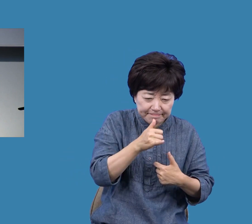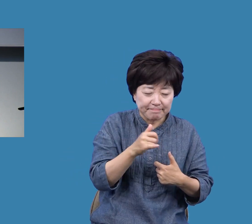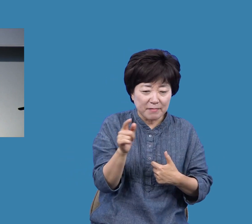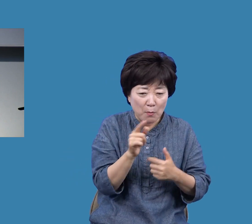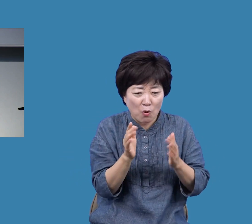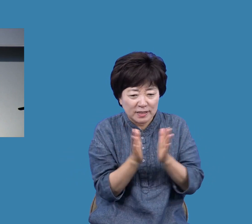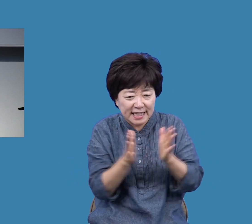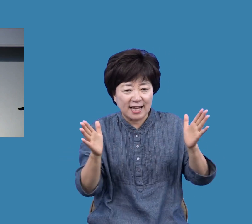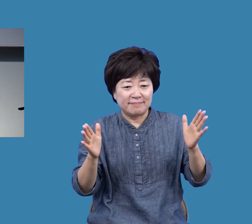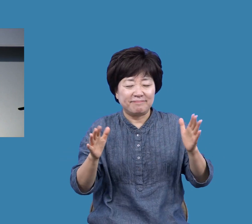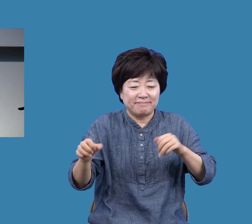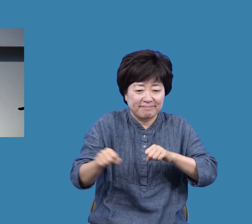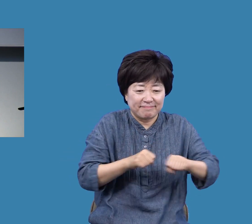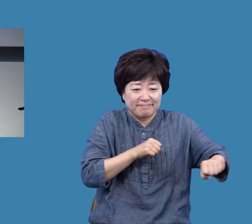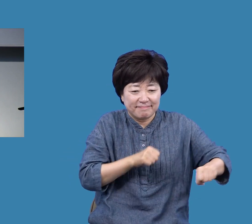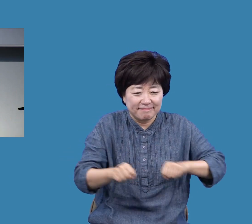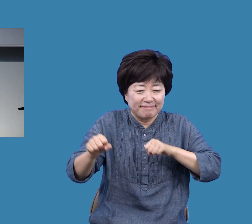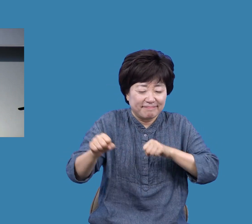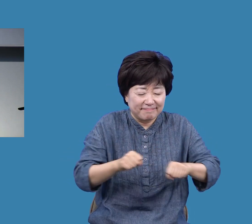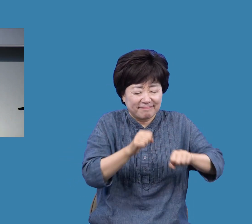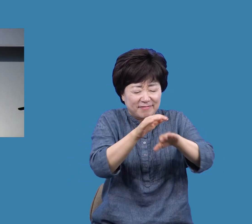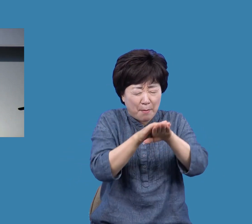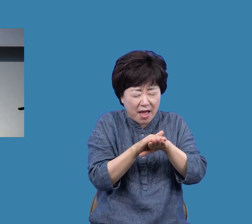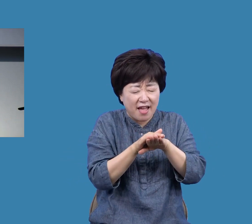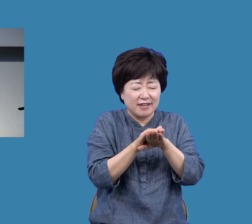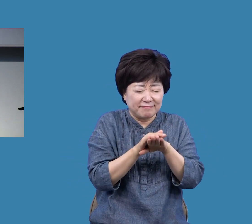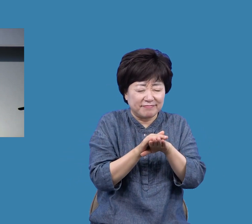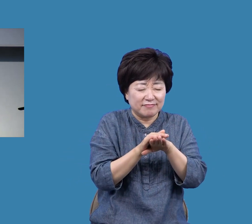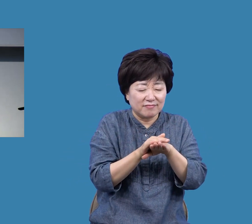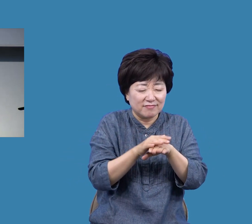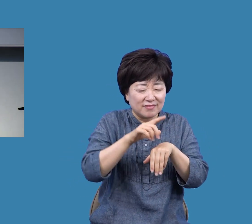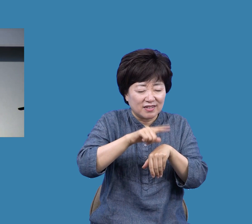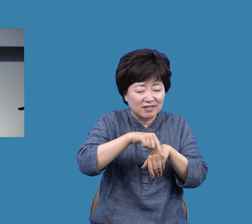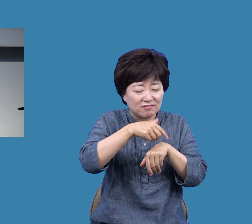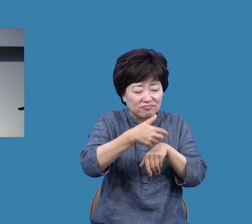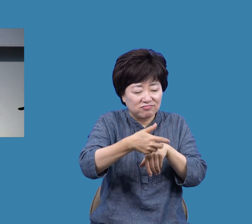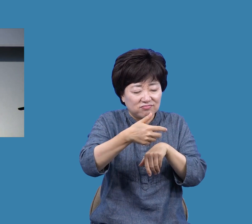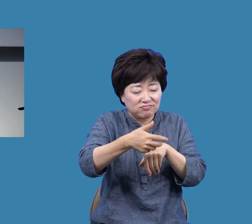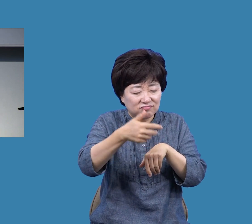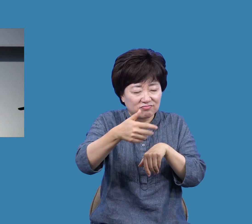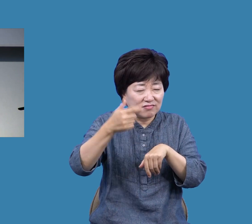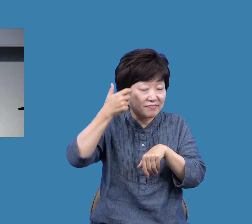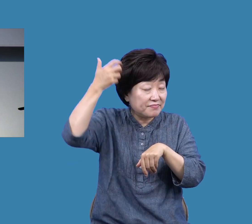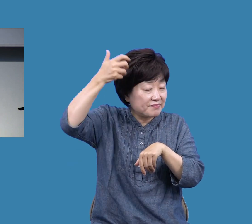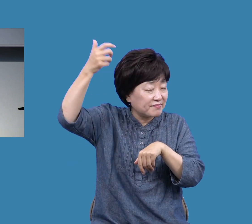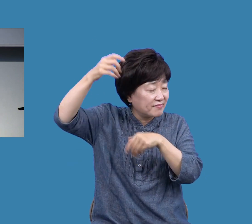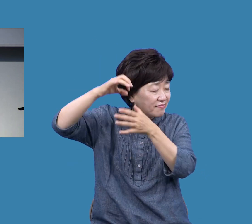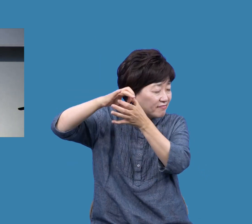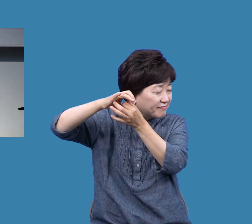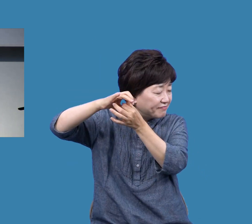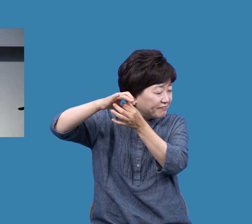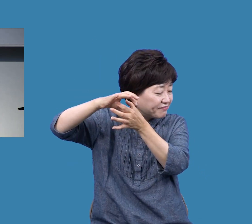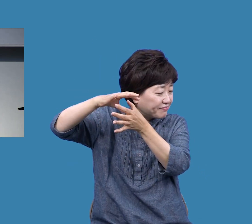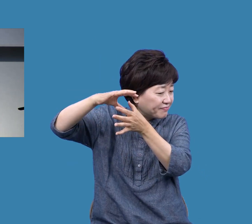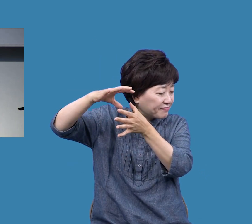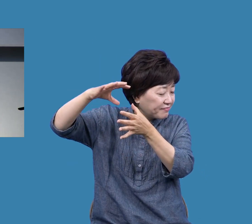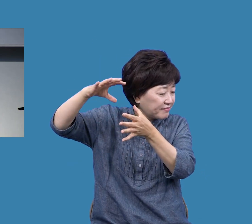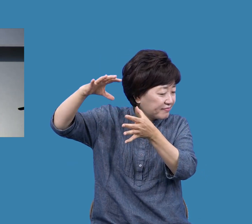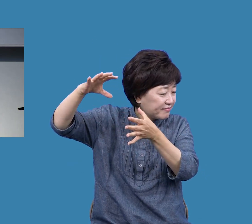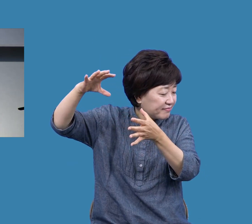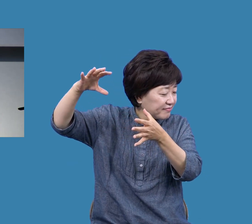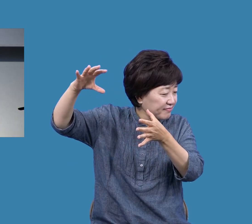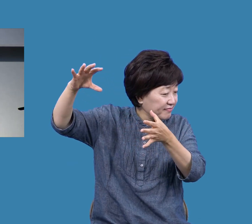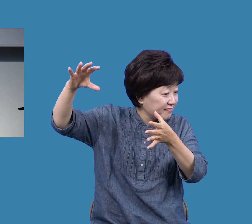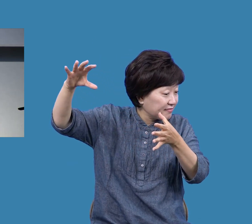시작이 돼요. 그런데 어느 순간에 무슨 이유인지 모르겠는데 영적인 끈이 끊어져. 그러고 나면 뭐가 있어? 관성이